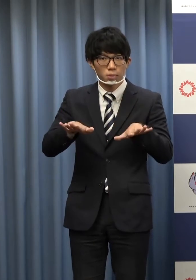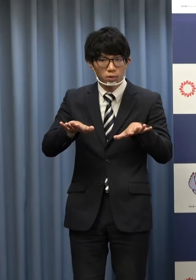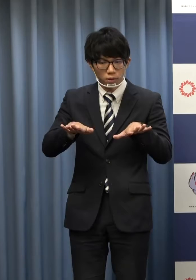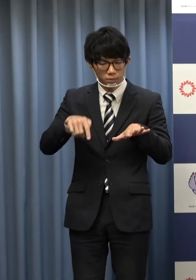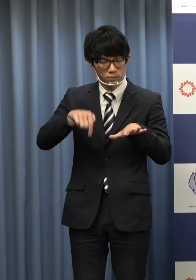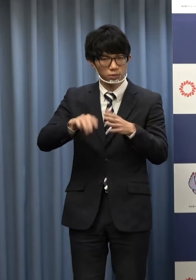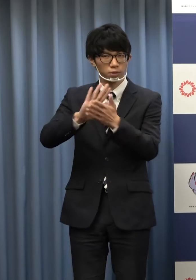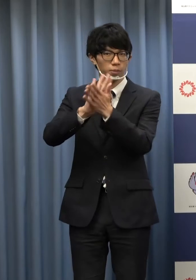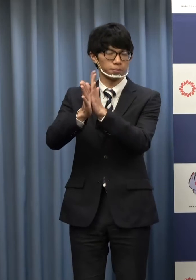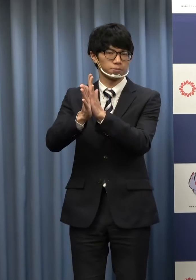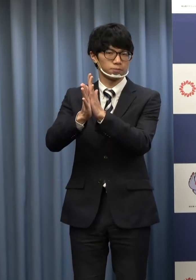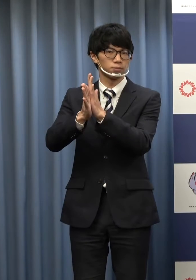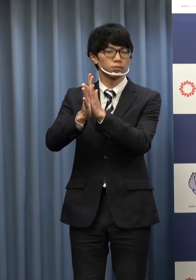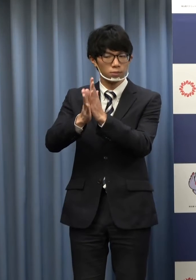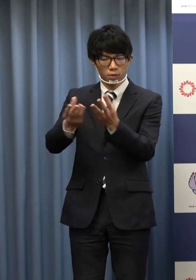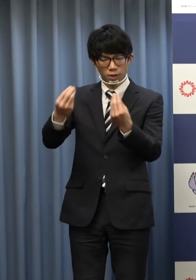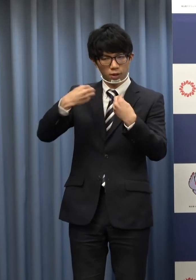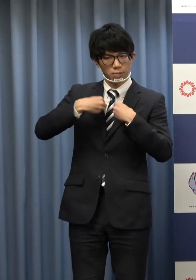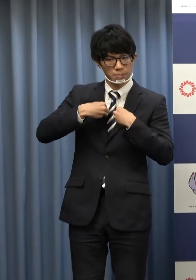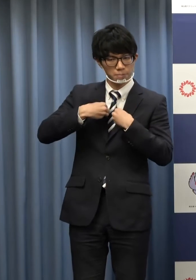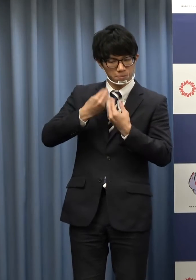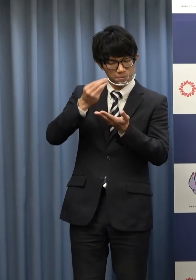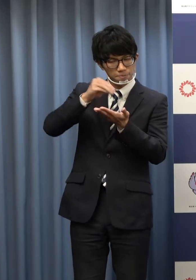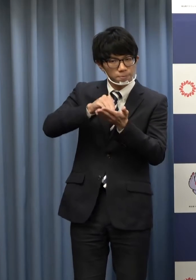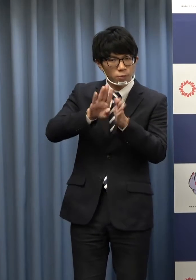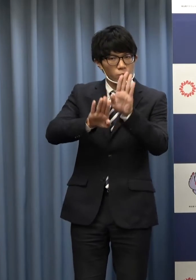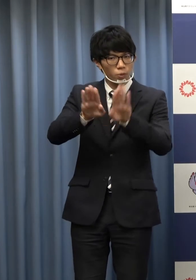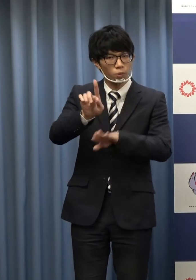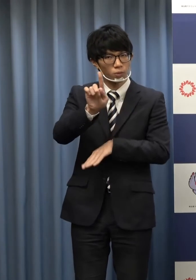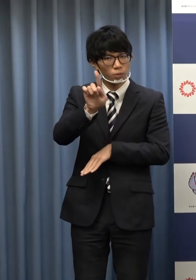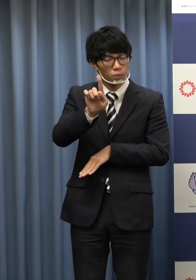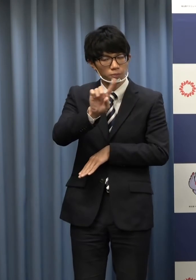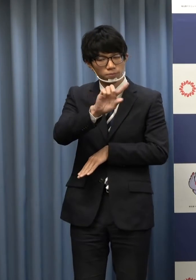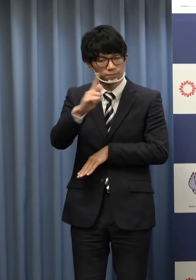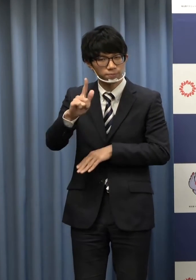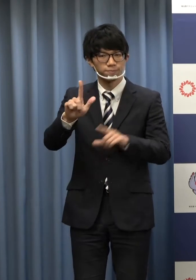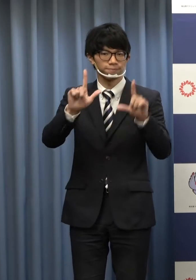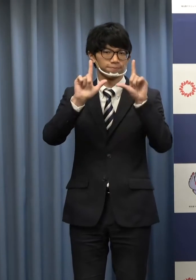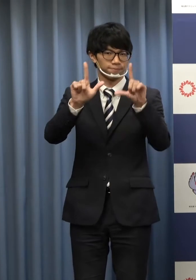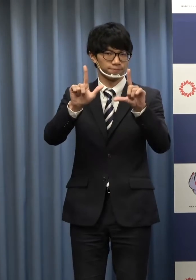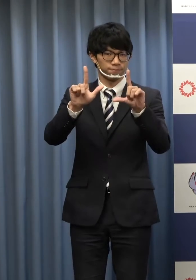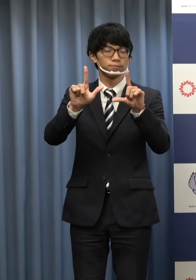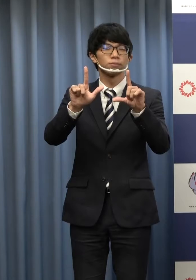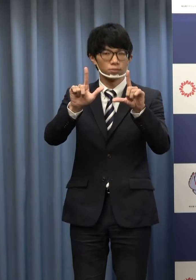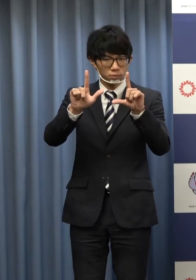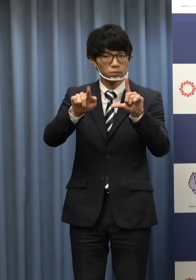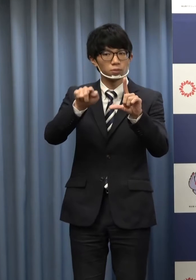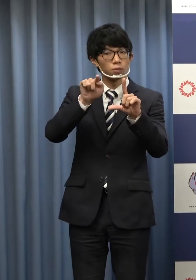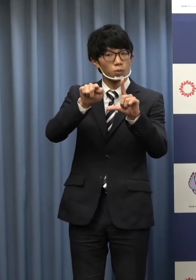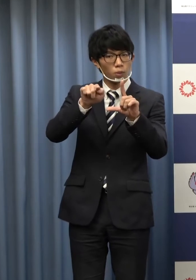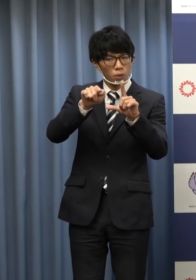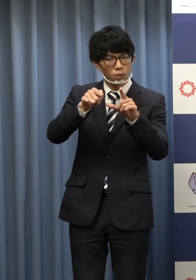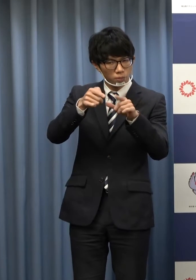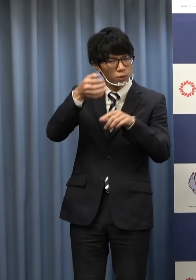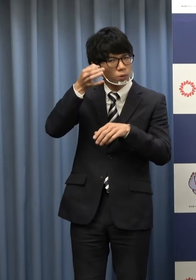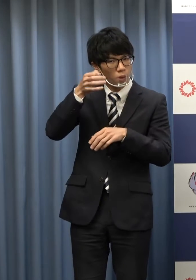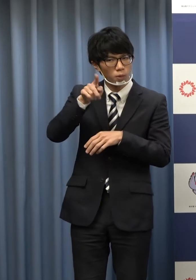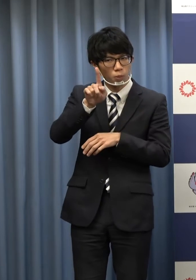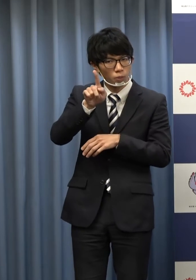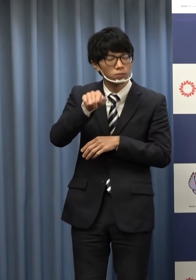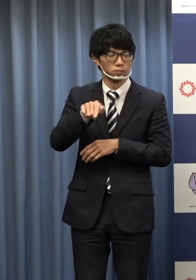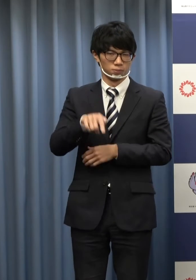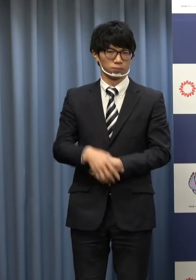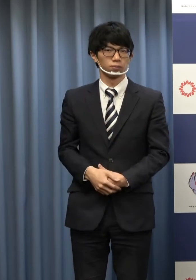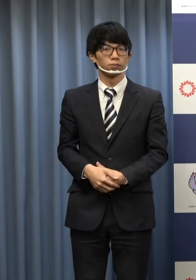玉県の感染状況などについてご報告をし、これをどう評価するか、特に